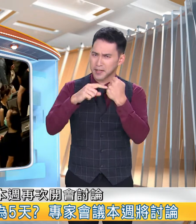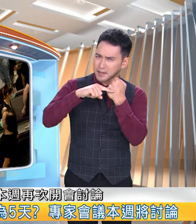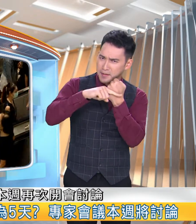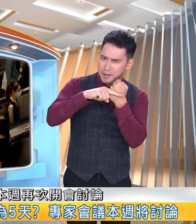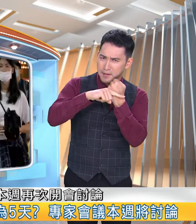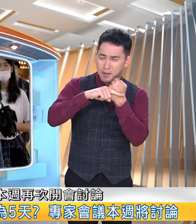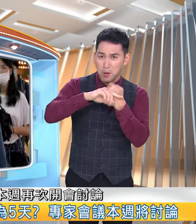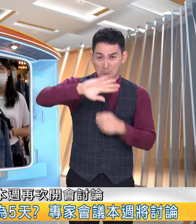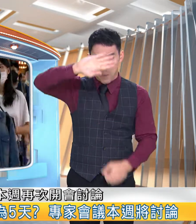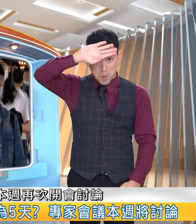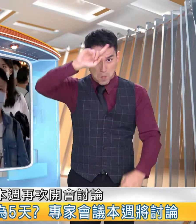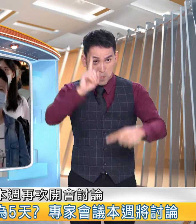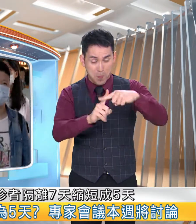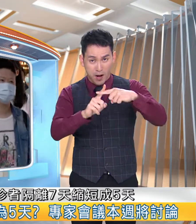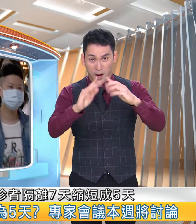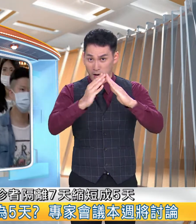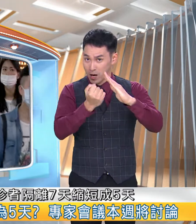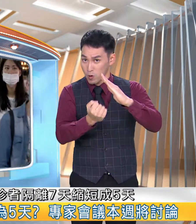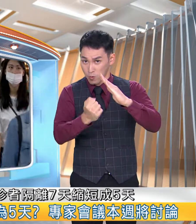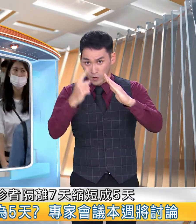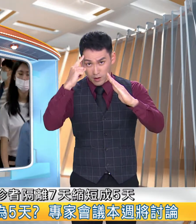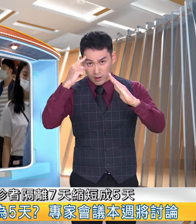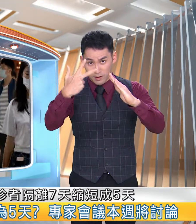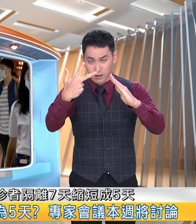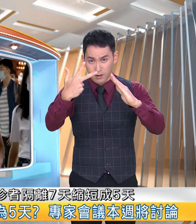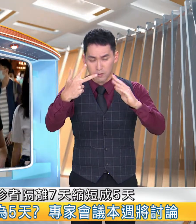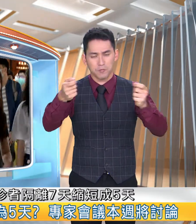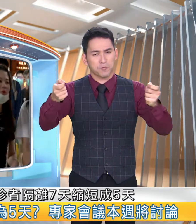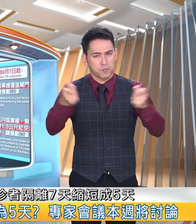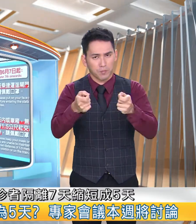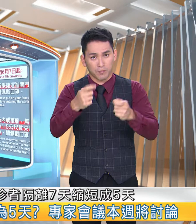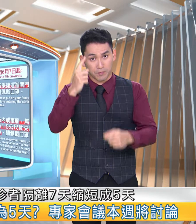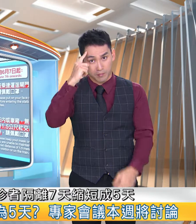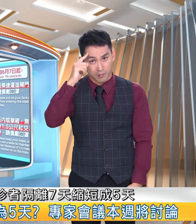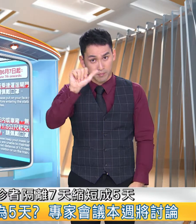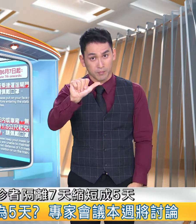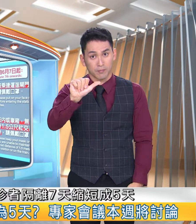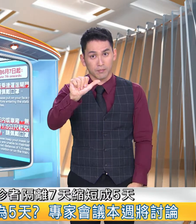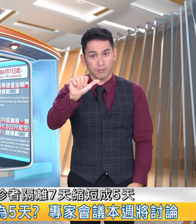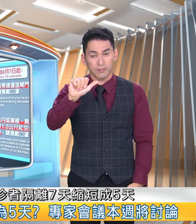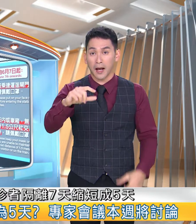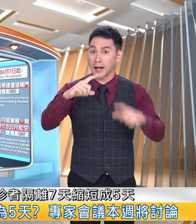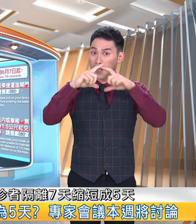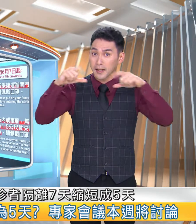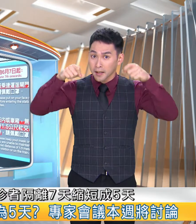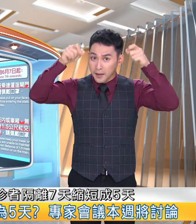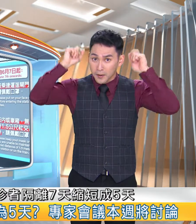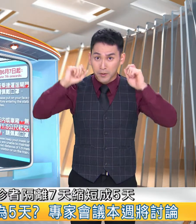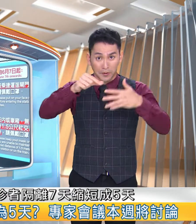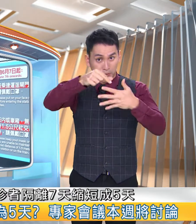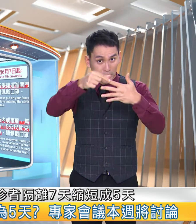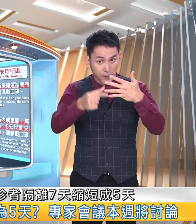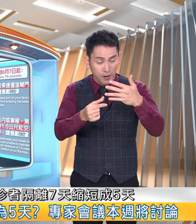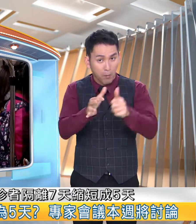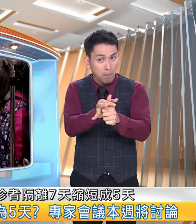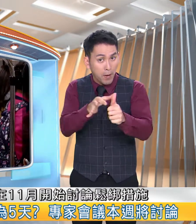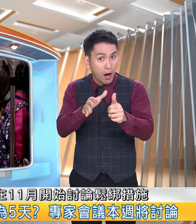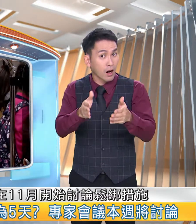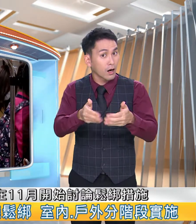会讨论，研议把现行确诊者隔离7天缩短成5天，而口罩